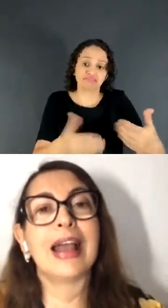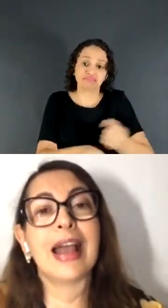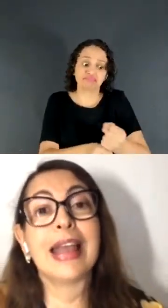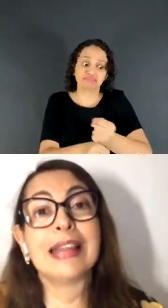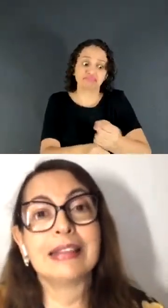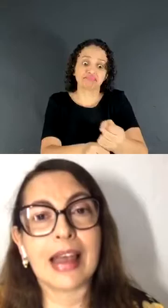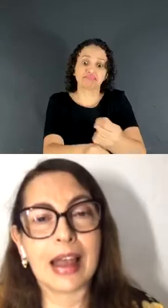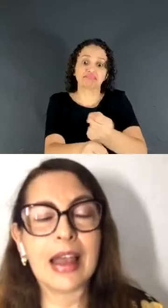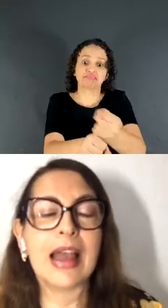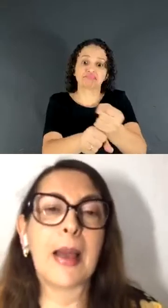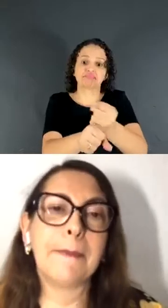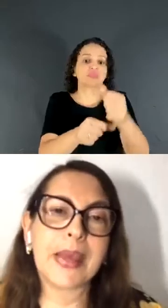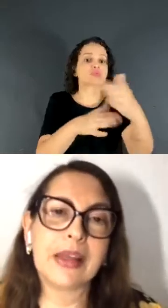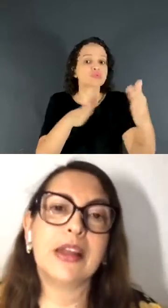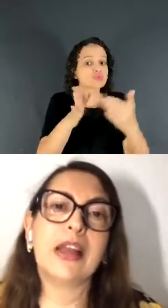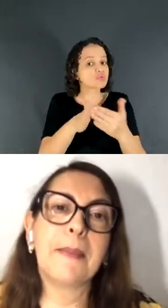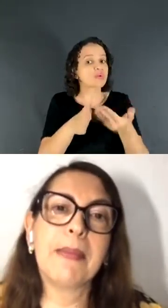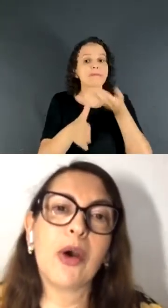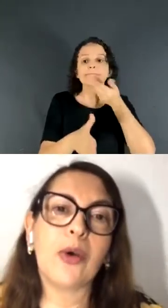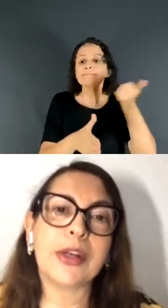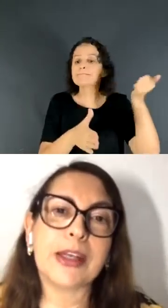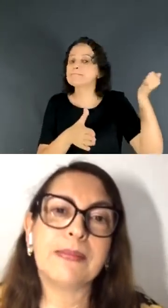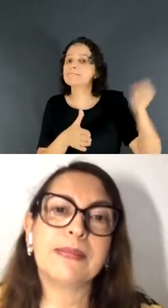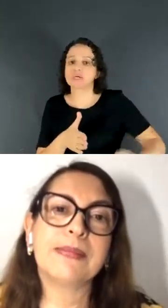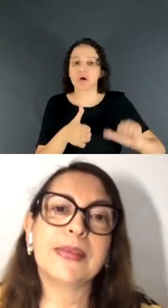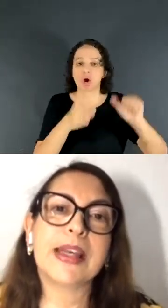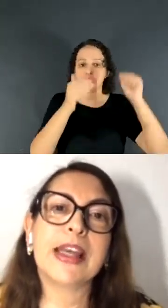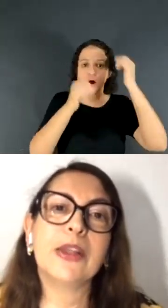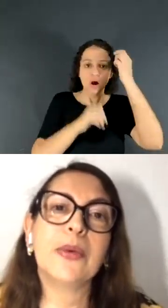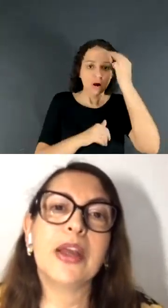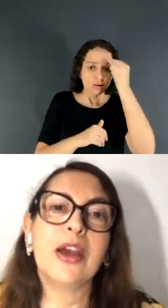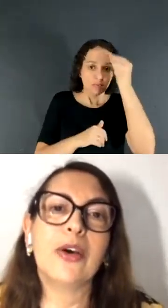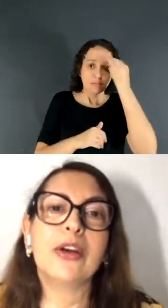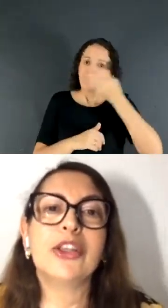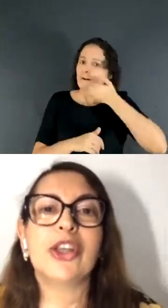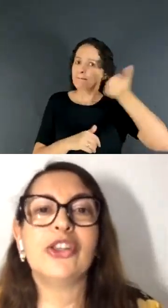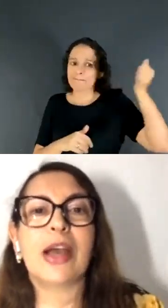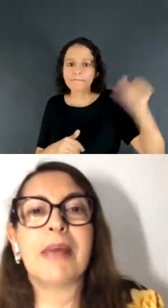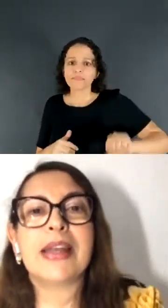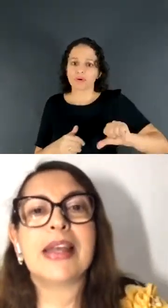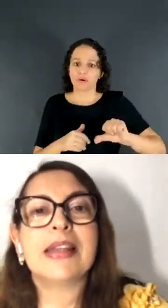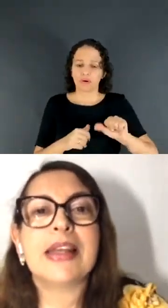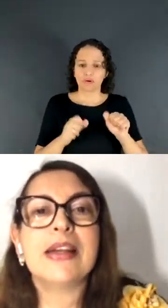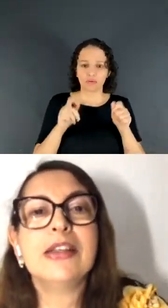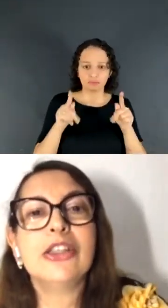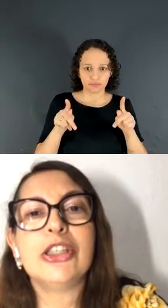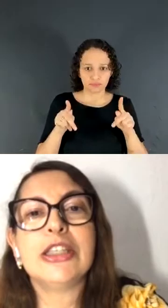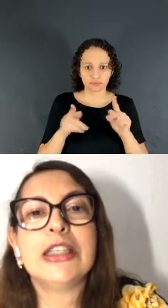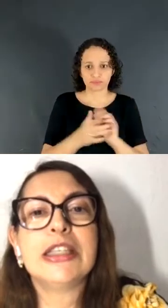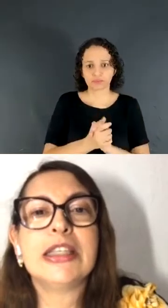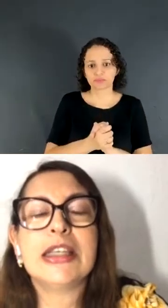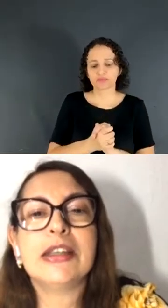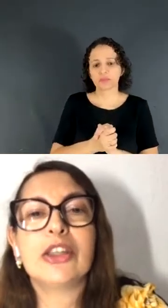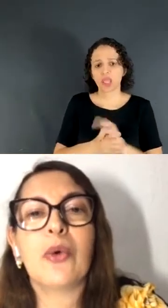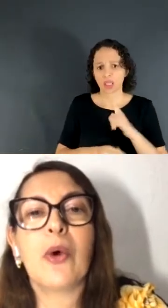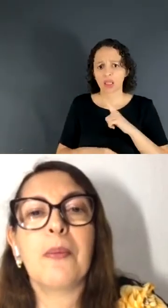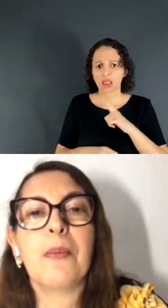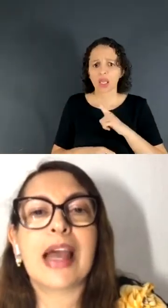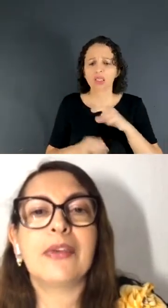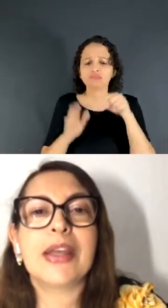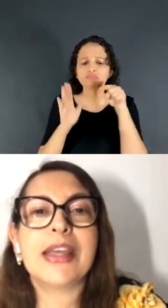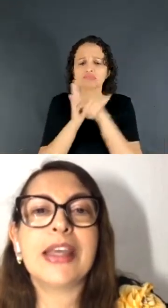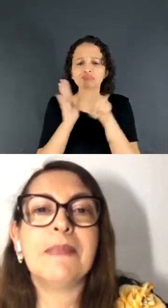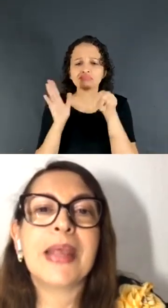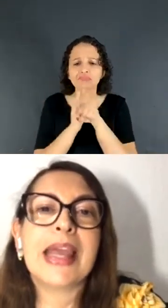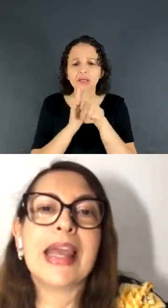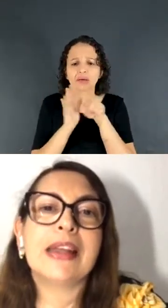pode acarretar a perda da memória, certo? Olha, gente, a Maria Adriane, só um